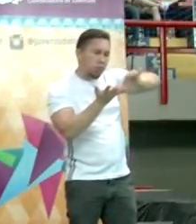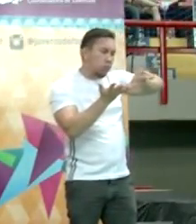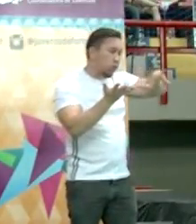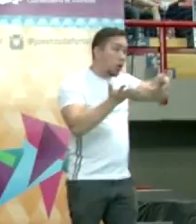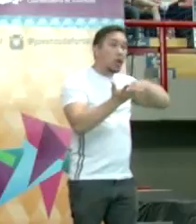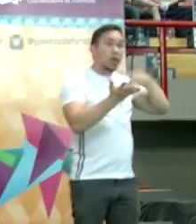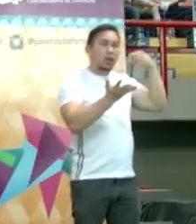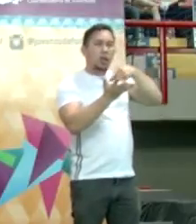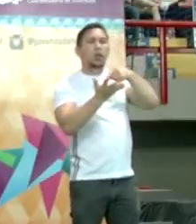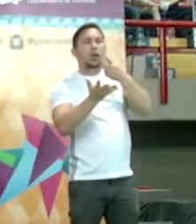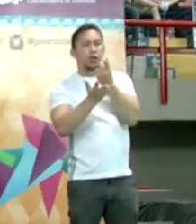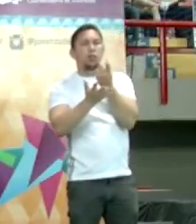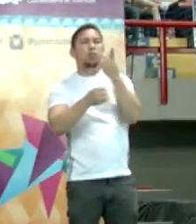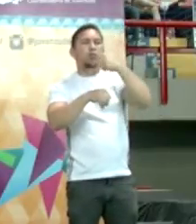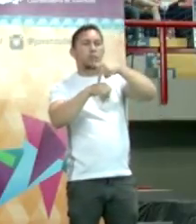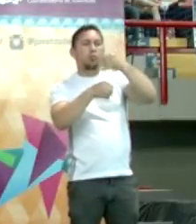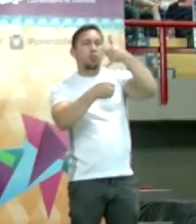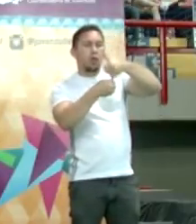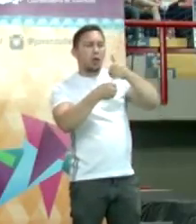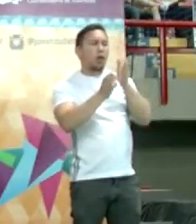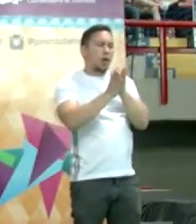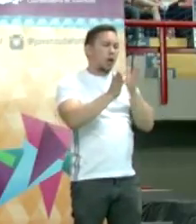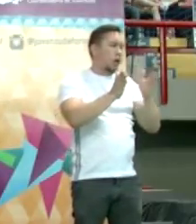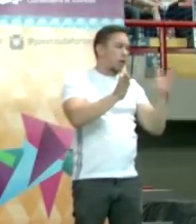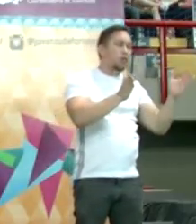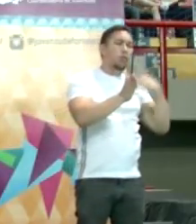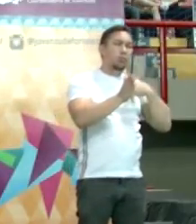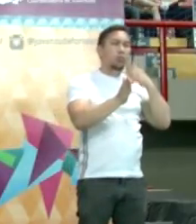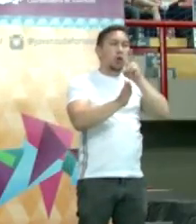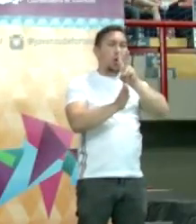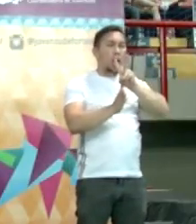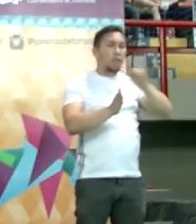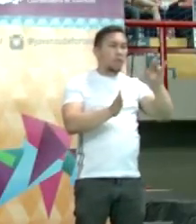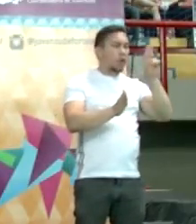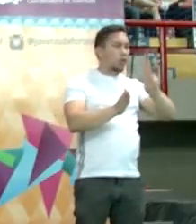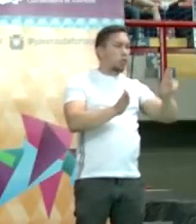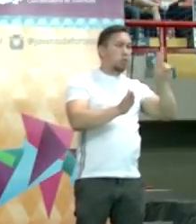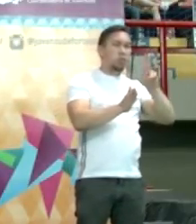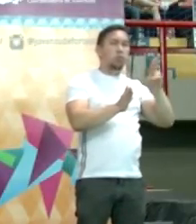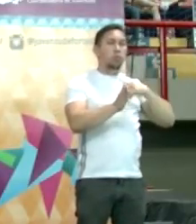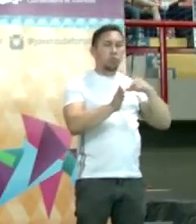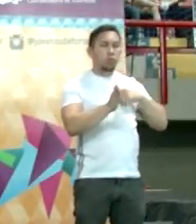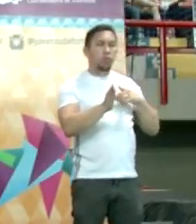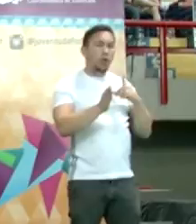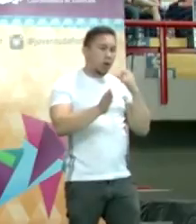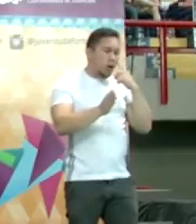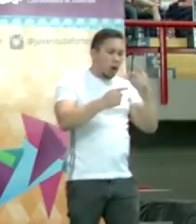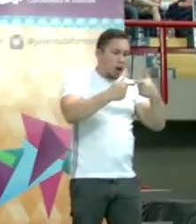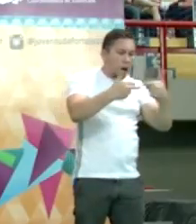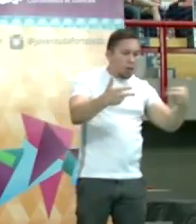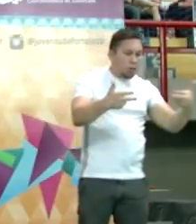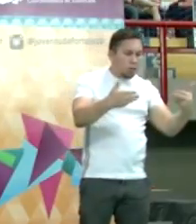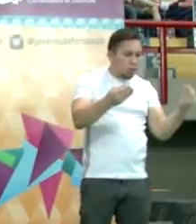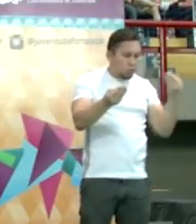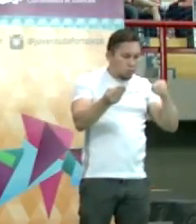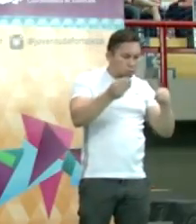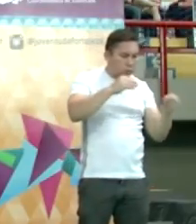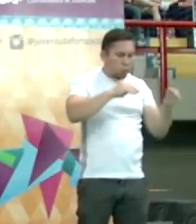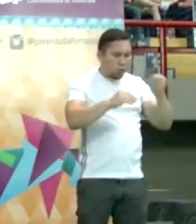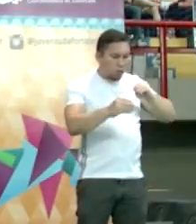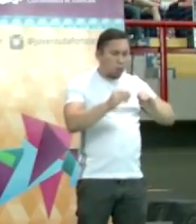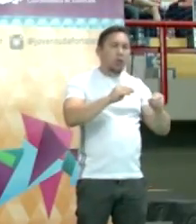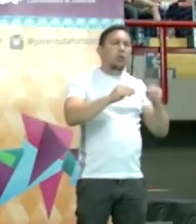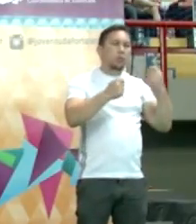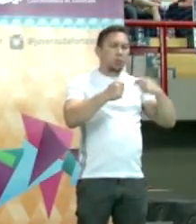compõem o petróleo. A gente vai ver mais na frente que para você usar as substâncias que provêm do petróleo, você tem que fazer um